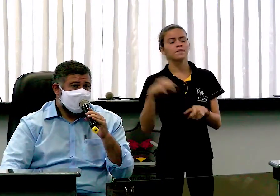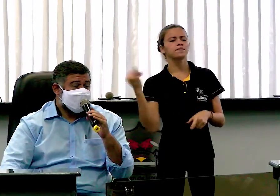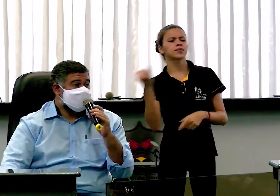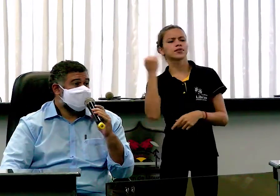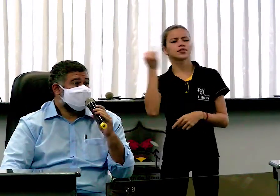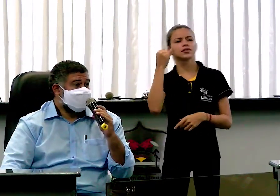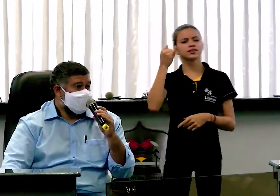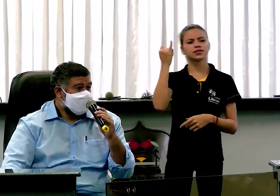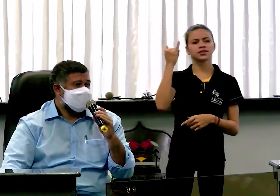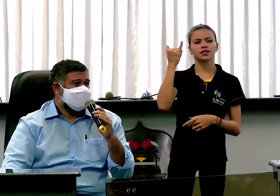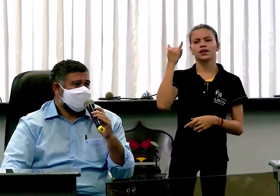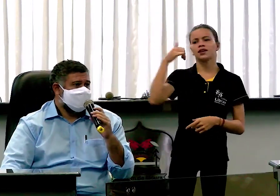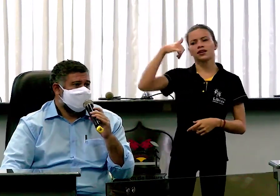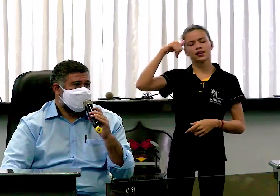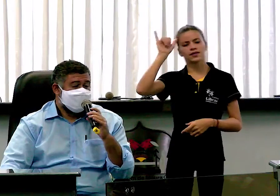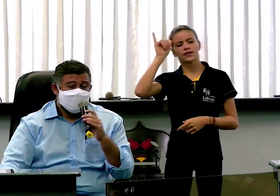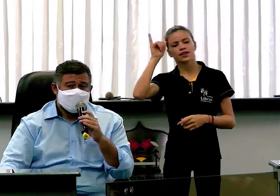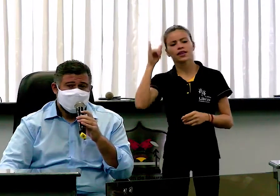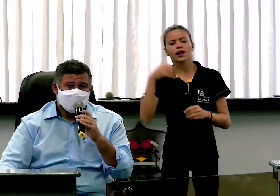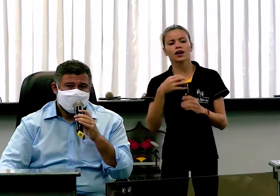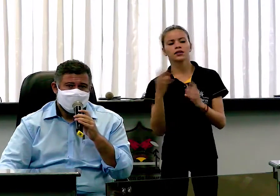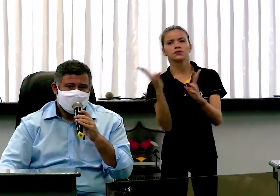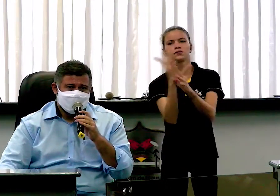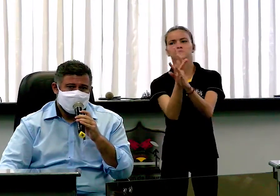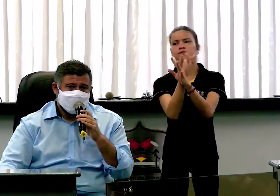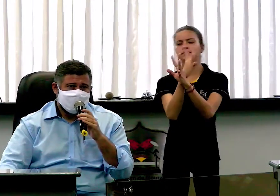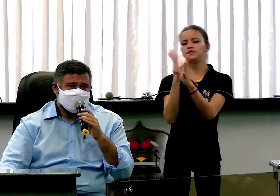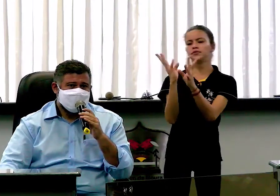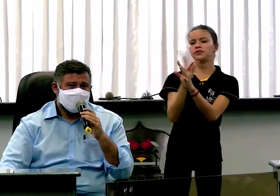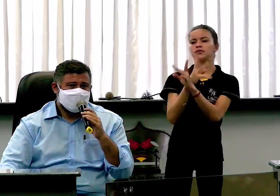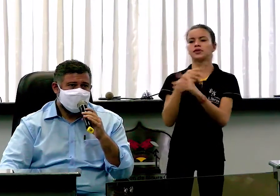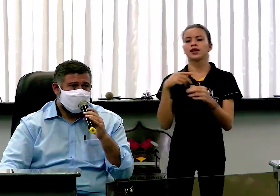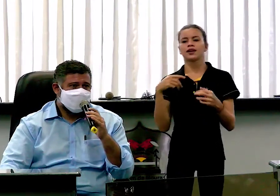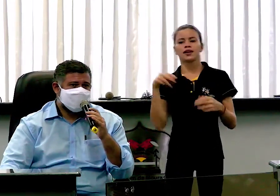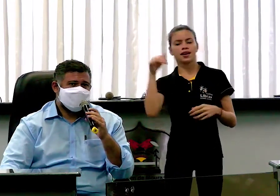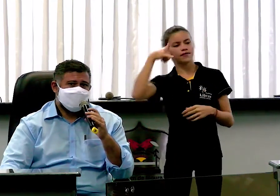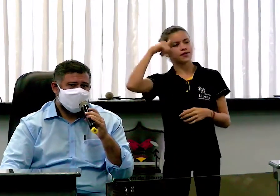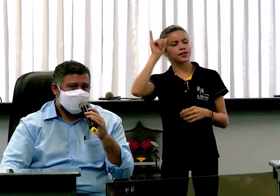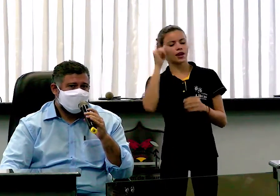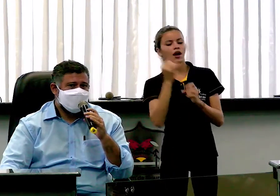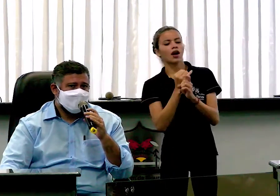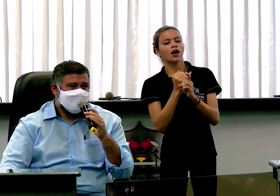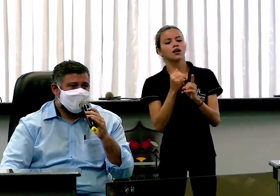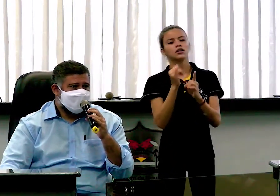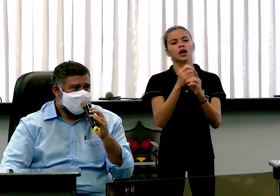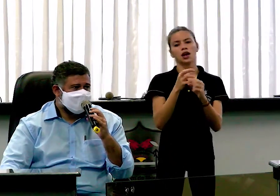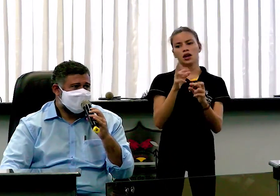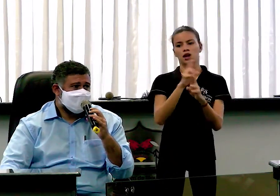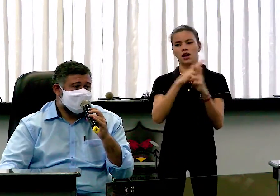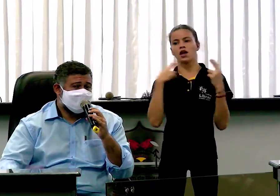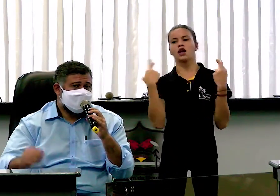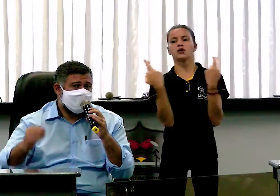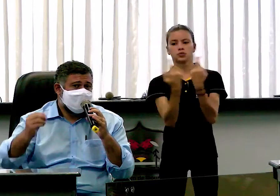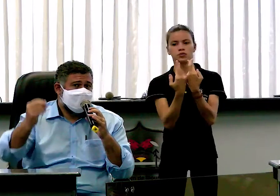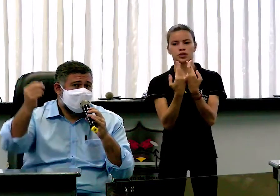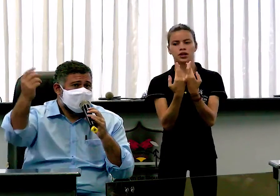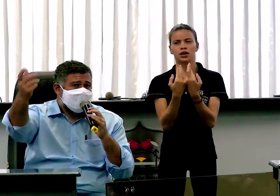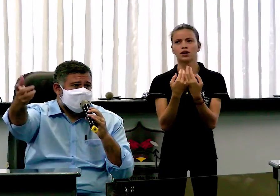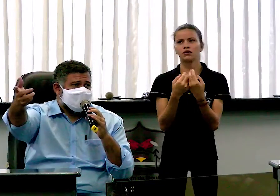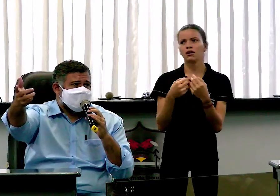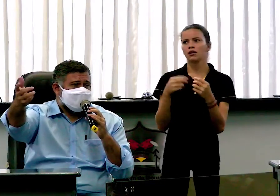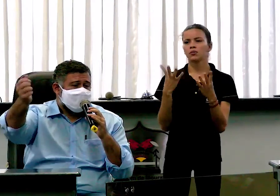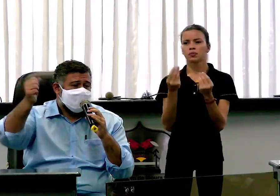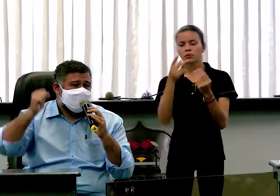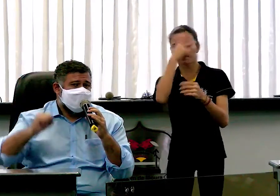evitar reuniões de família que isso é importante a mas os meus pais a família evite porque não